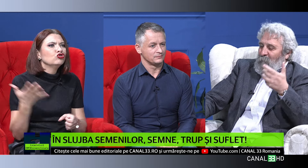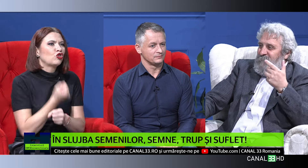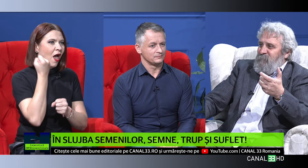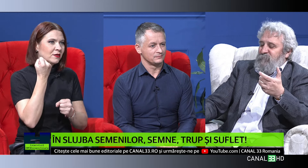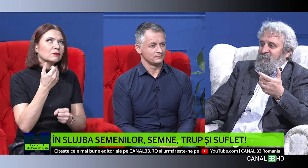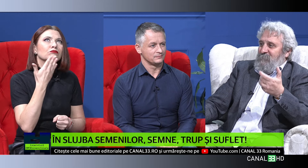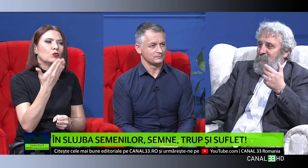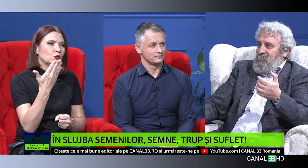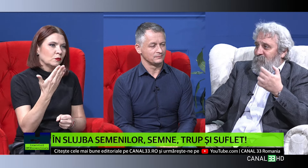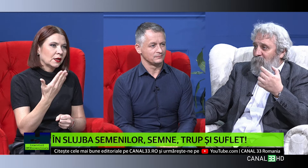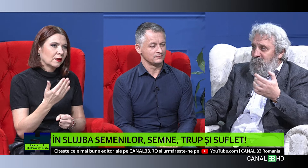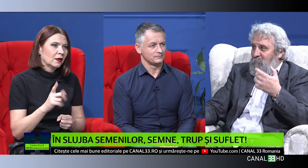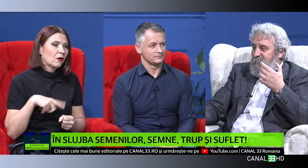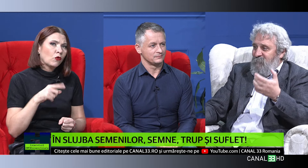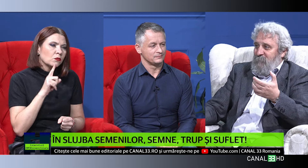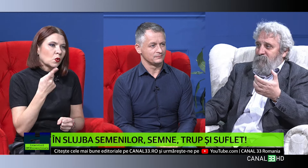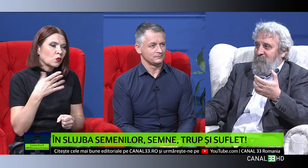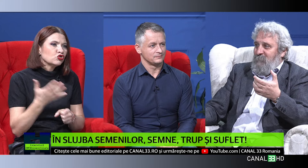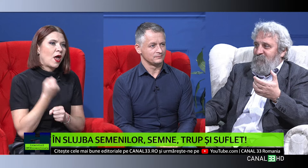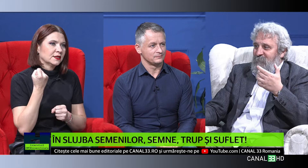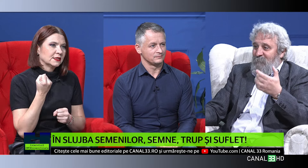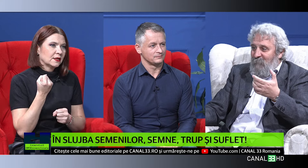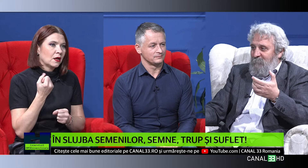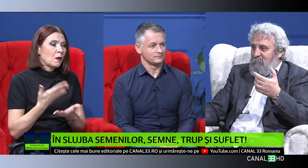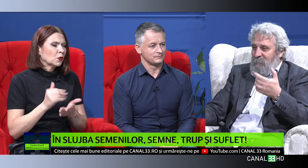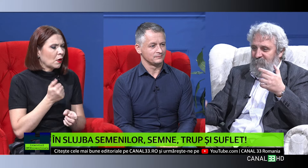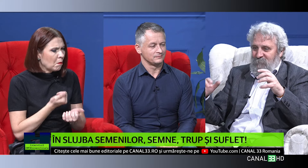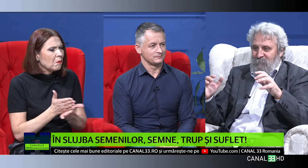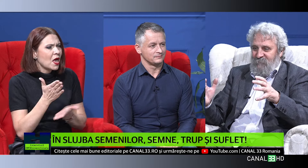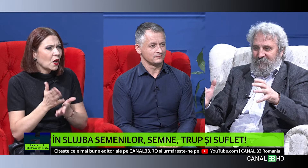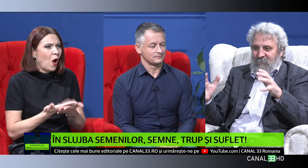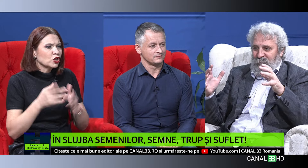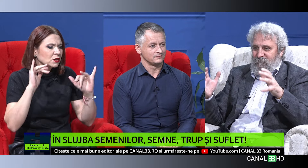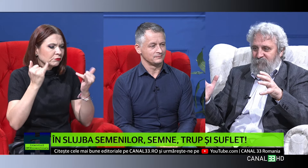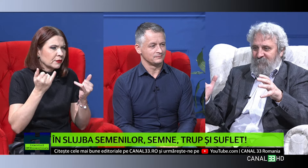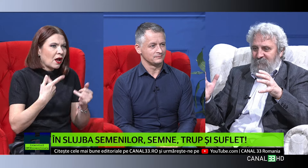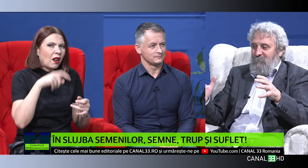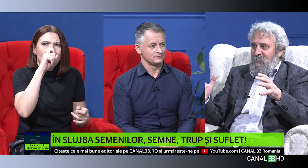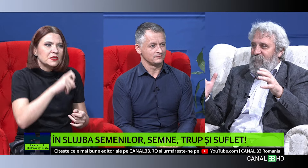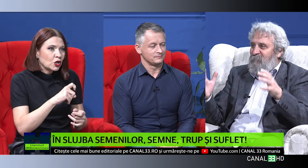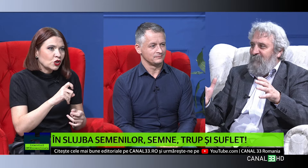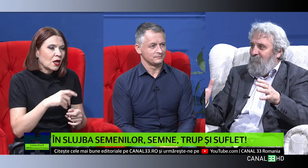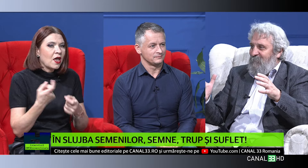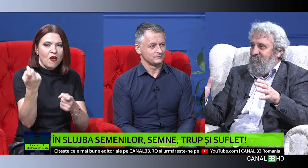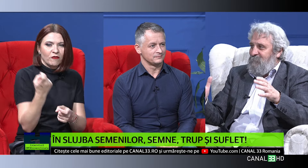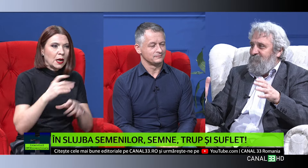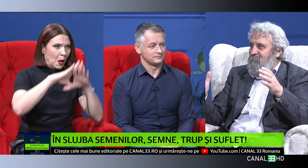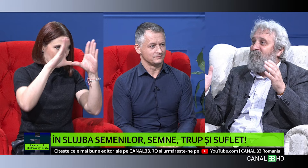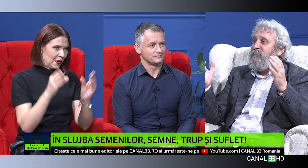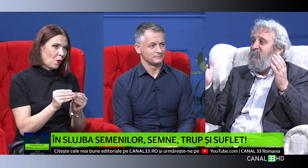o deficiență. Nu, îl voi numi un privilegiu. Fiindcă de foarte multe ori chestiunea asta care îți lipsește, îți vine la pachet, din